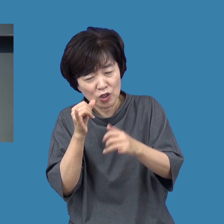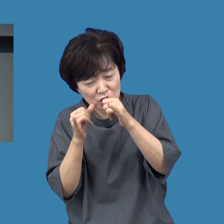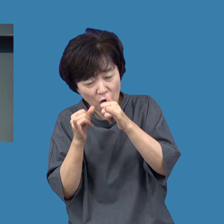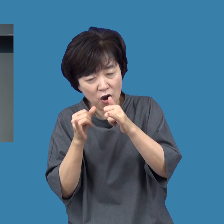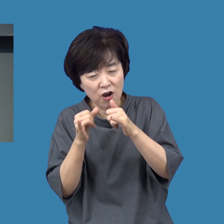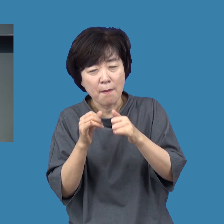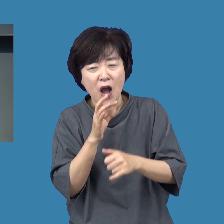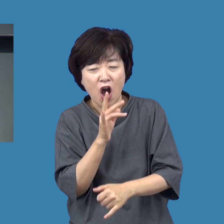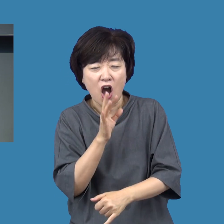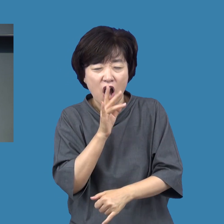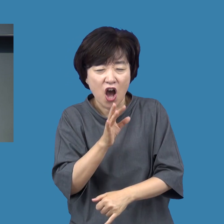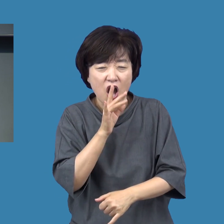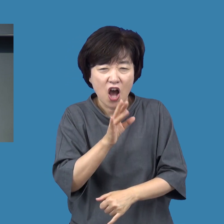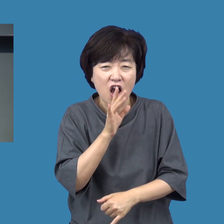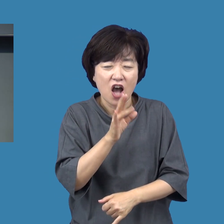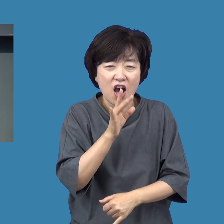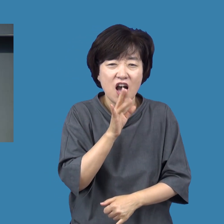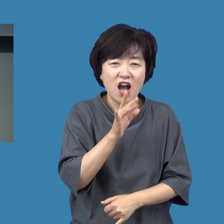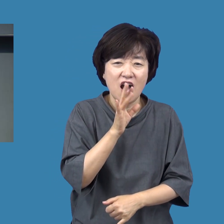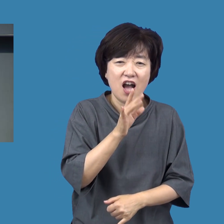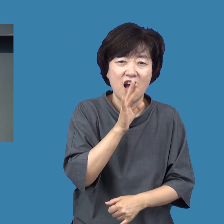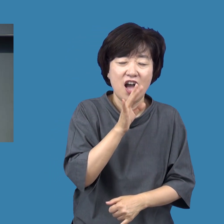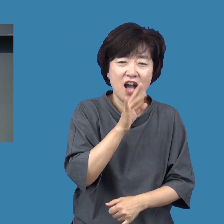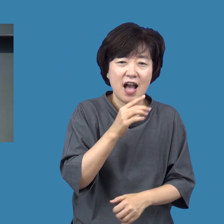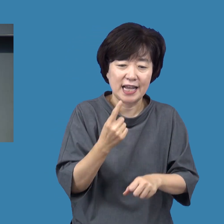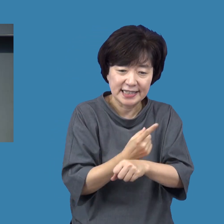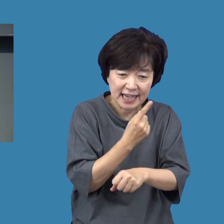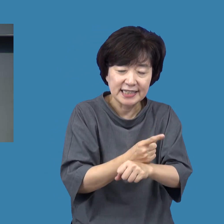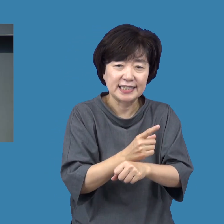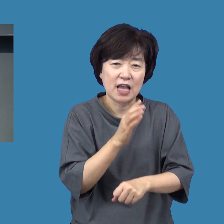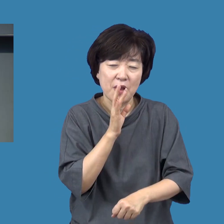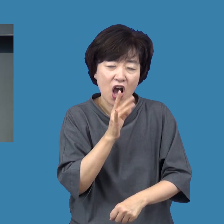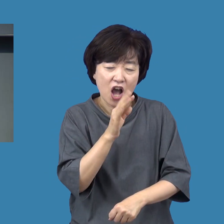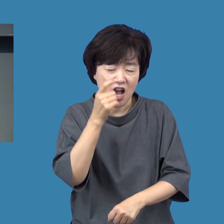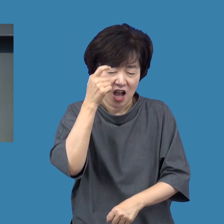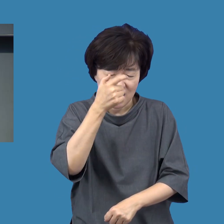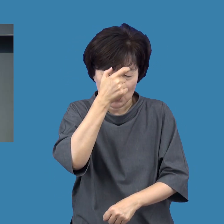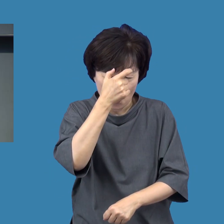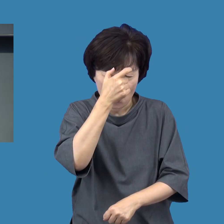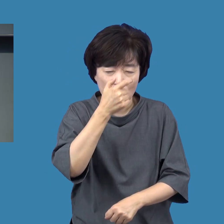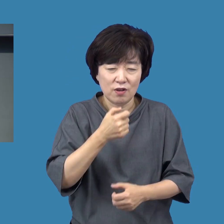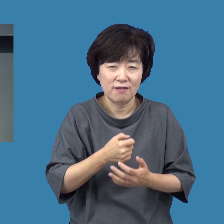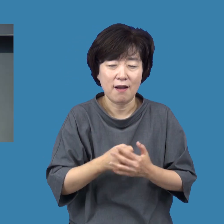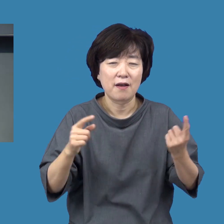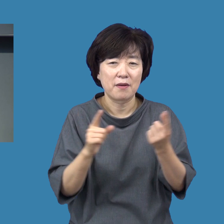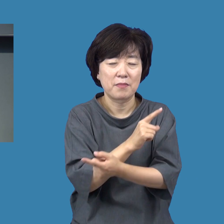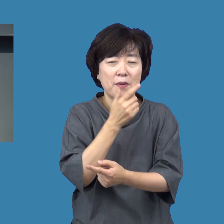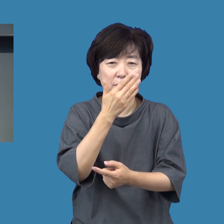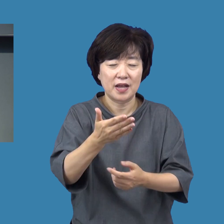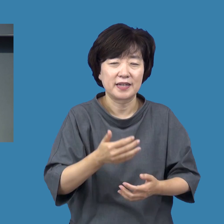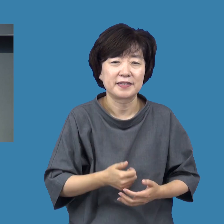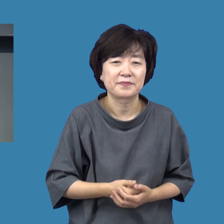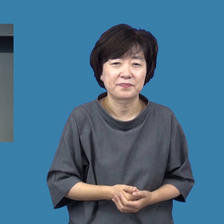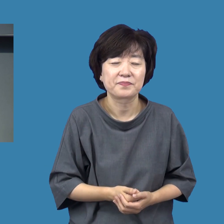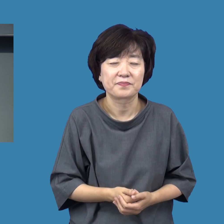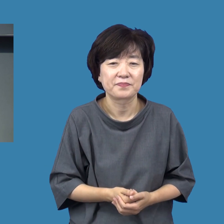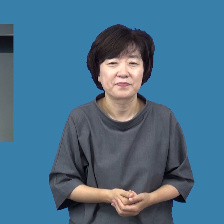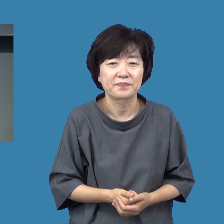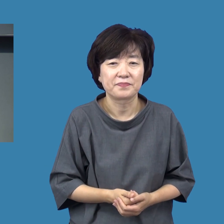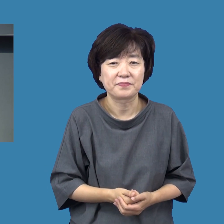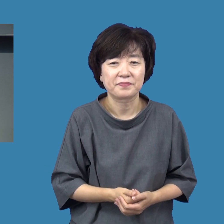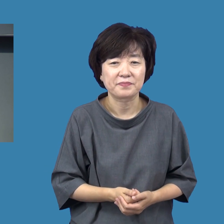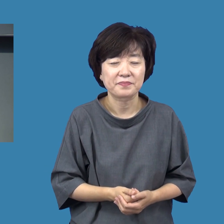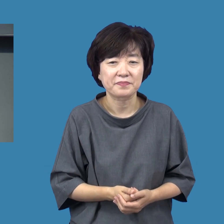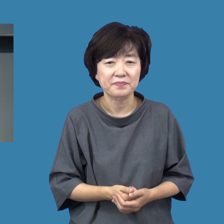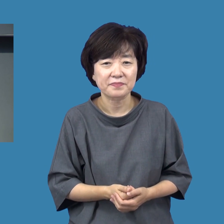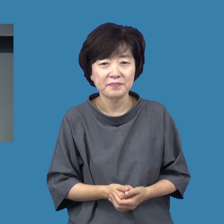정말 끊어지지 않는 중독들이 있으면 방언으로 1시간씩 기도해봐. 바뀐단 말이야 우리 마음과 생각이. 그래서